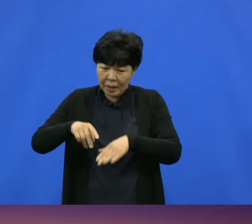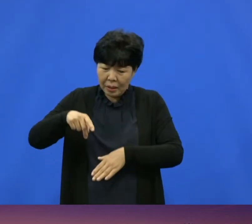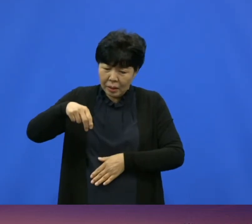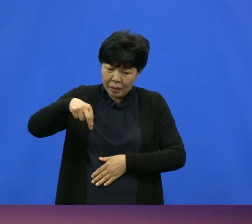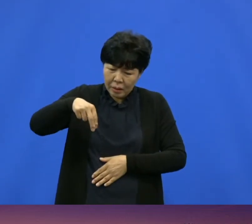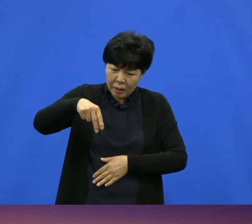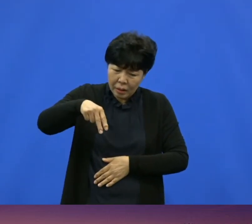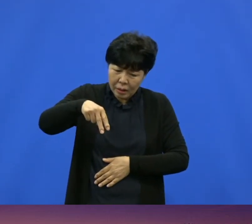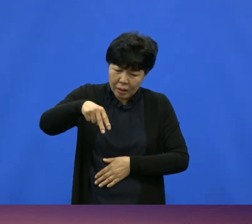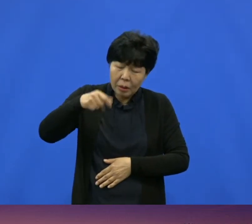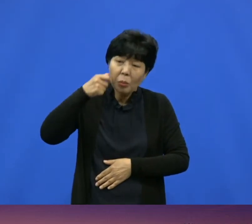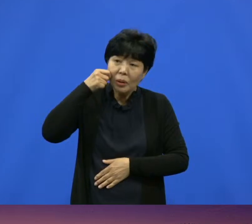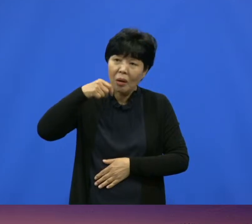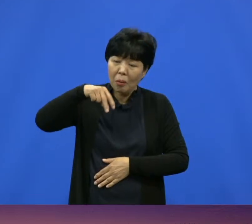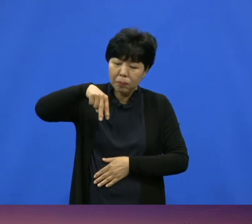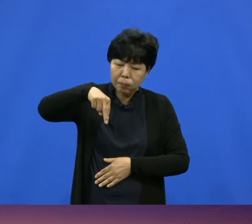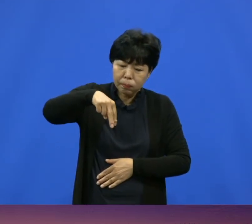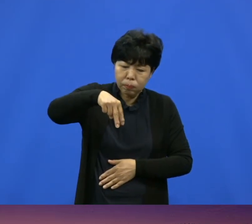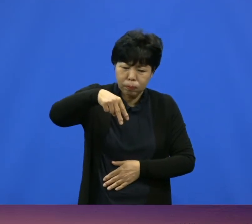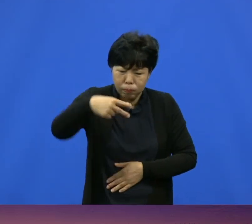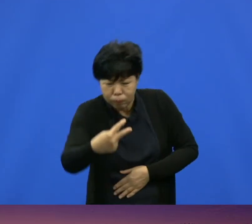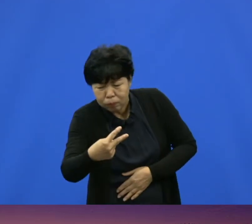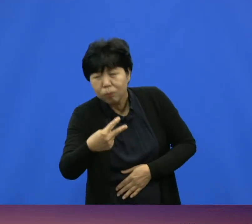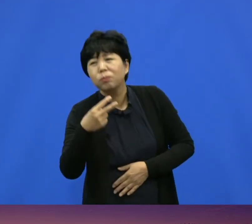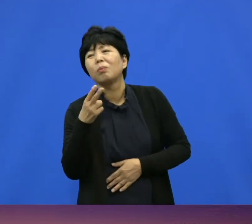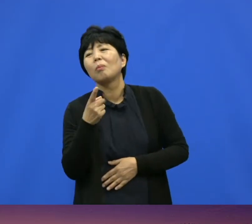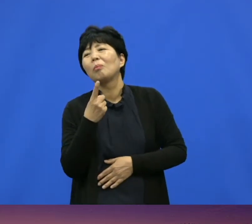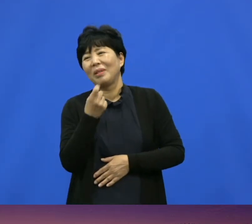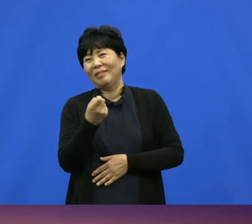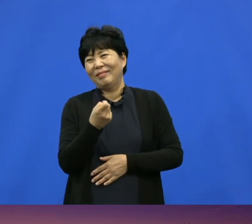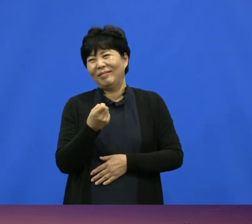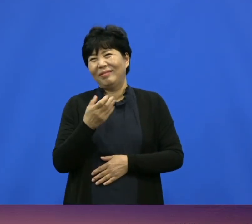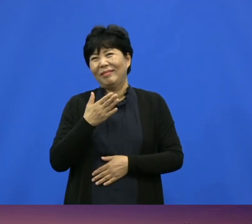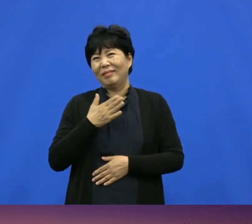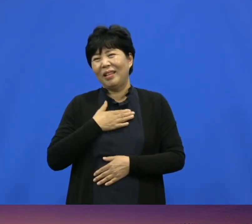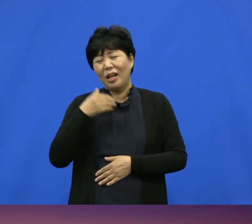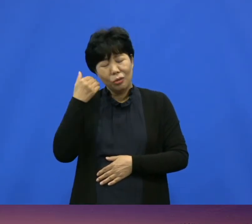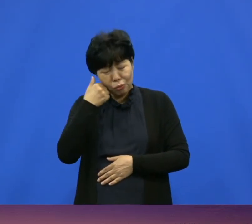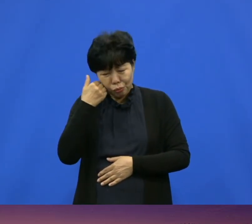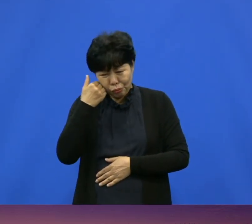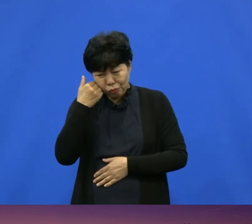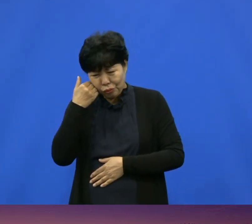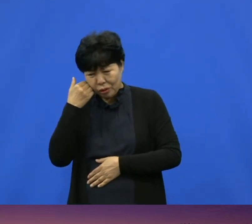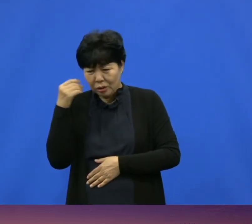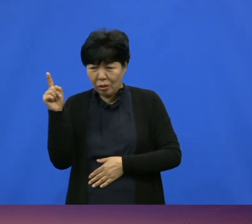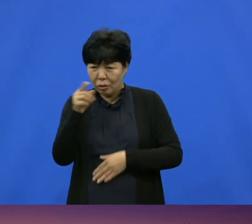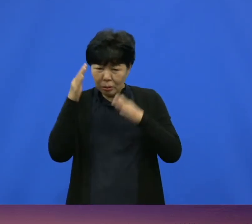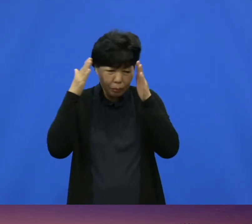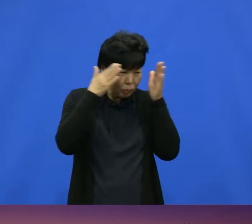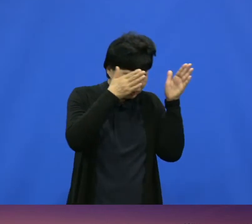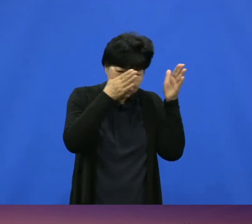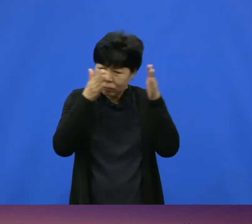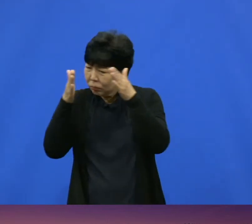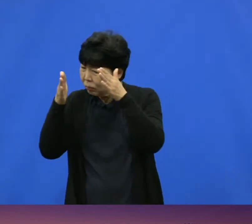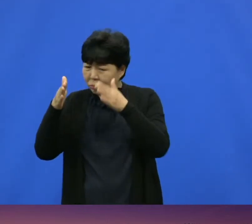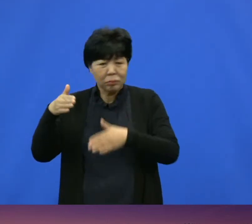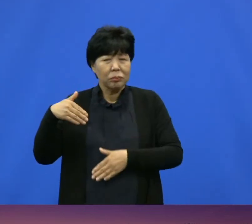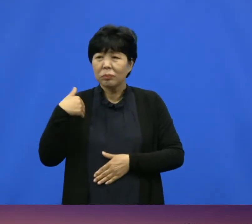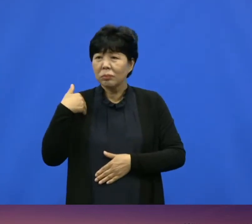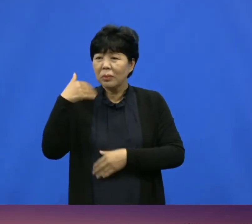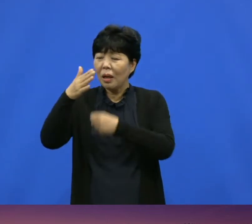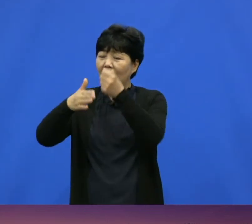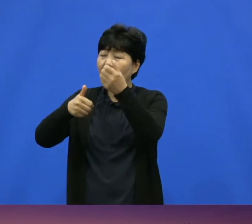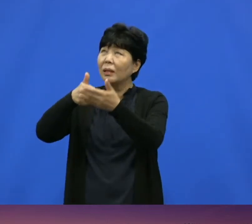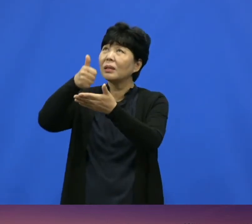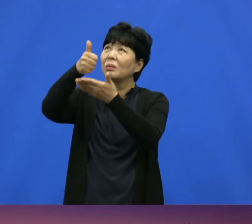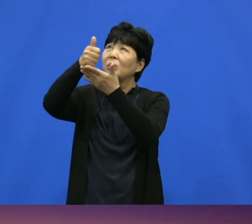중심을 잃어버렸다는 거예요. 도대체 나는 누구인지, 나는 어디로 가고 있는지, 하나님은 어디